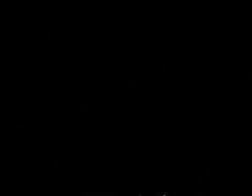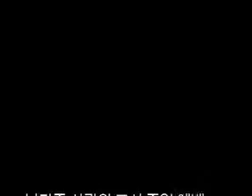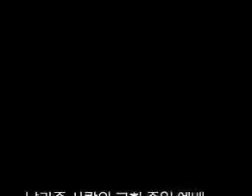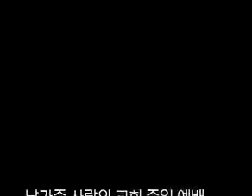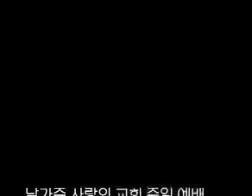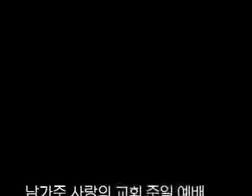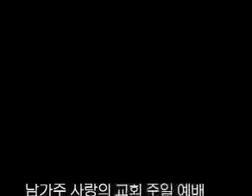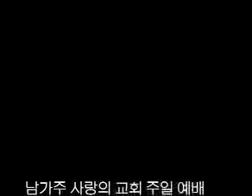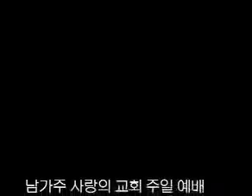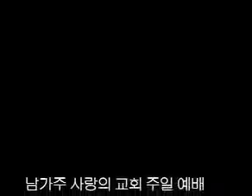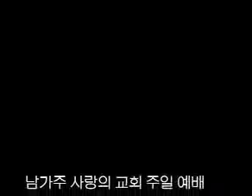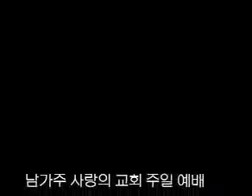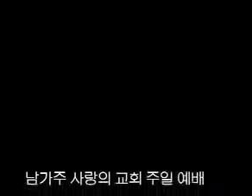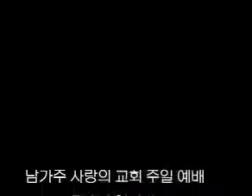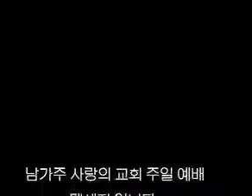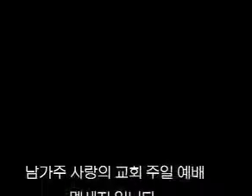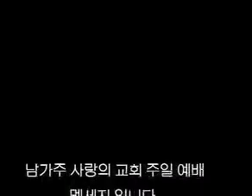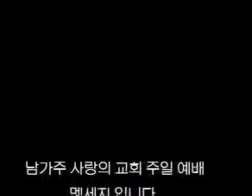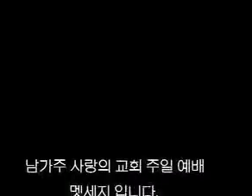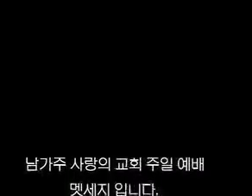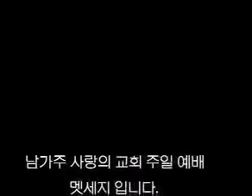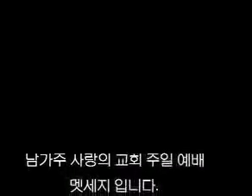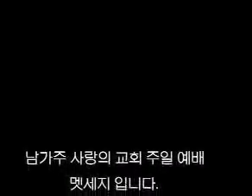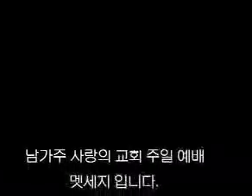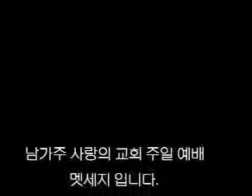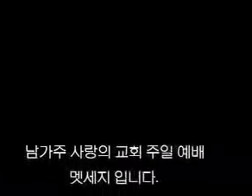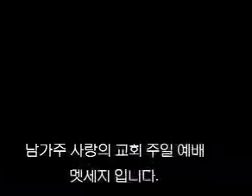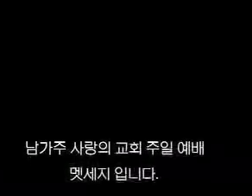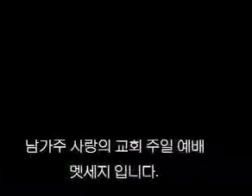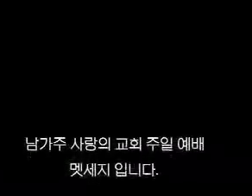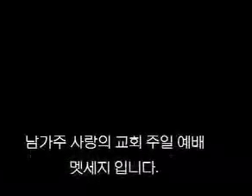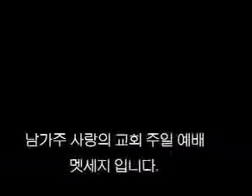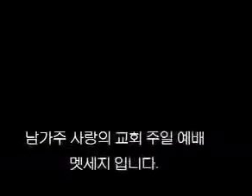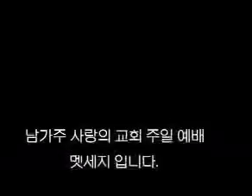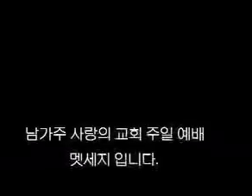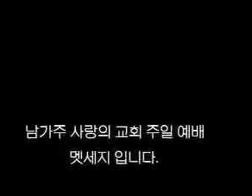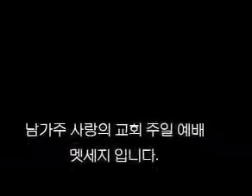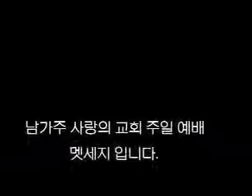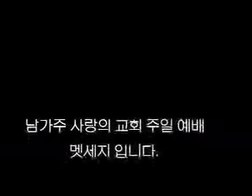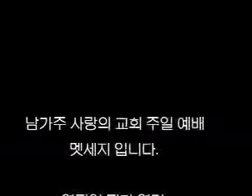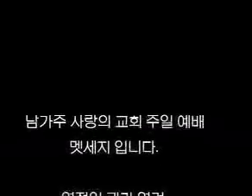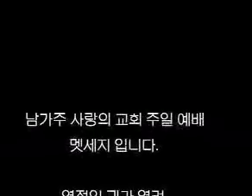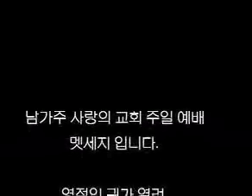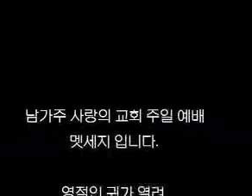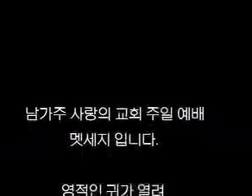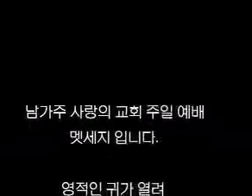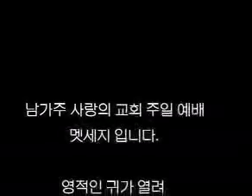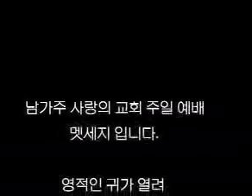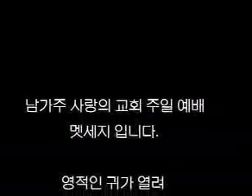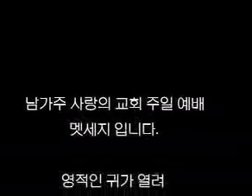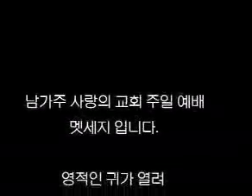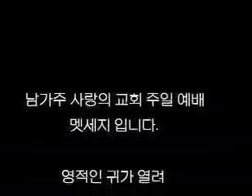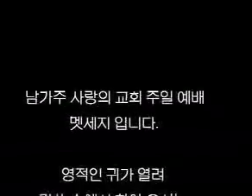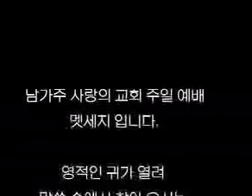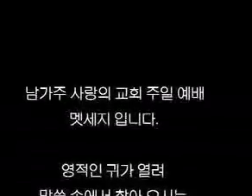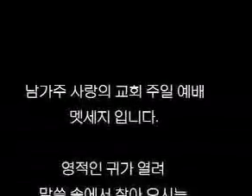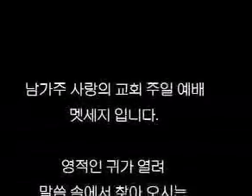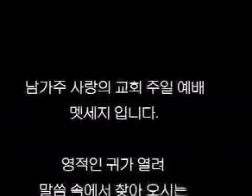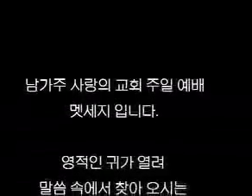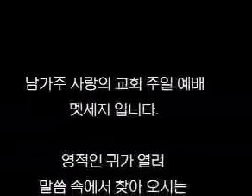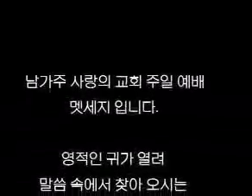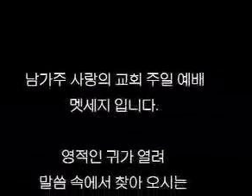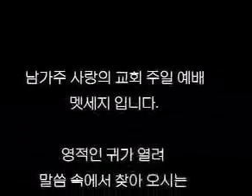남가주 사랑의 교회 주일 예배 메시지입니다. 영적인 귀가 열려 말씀